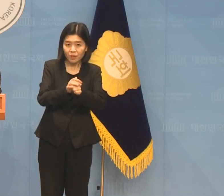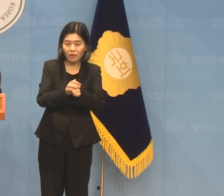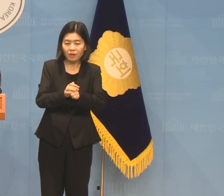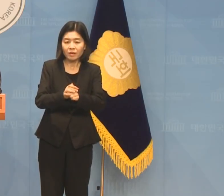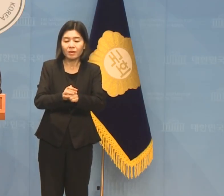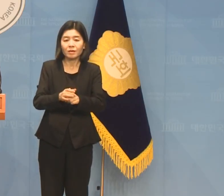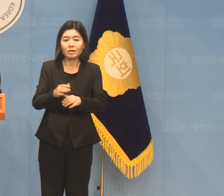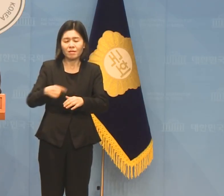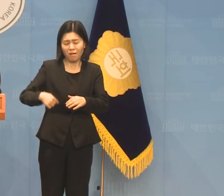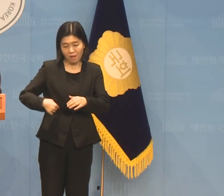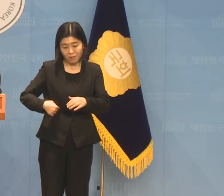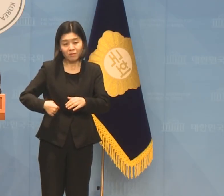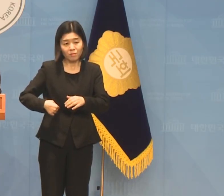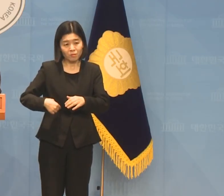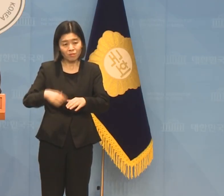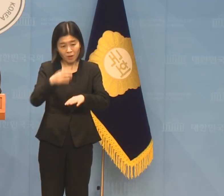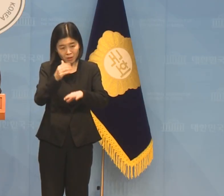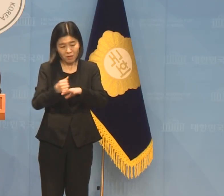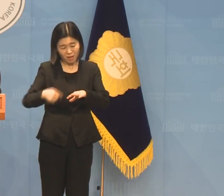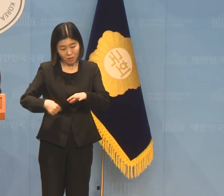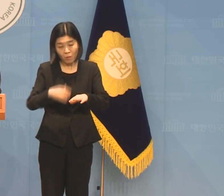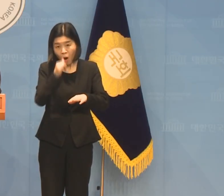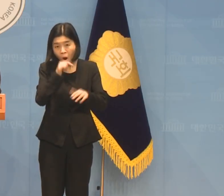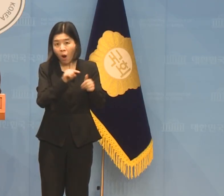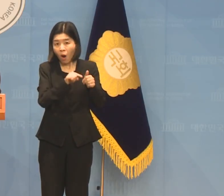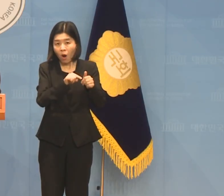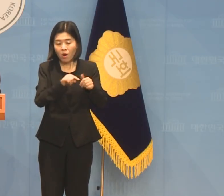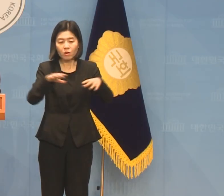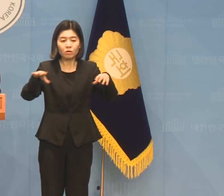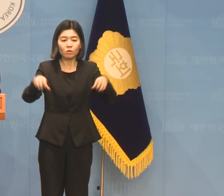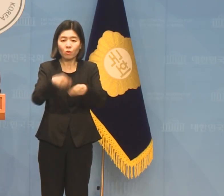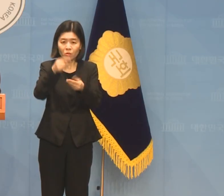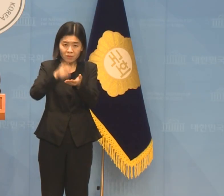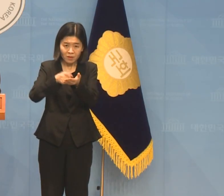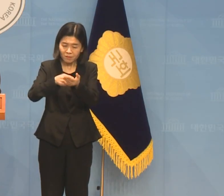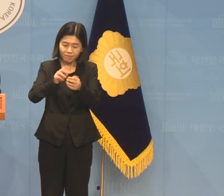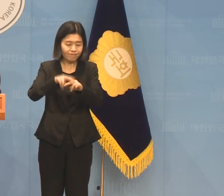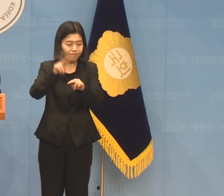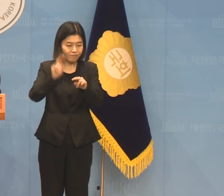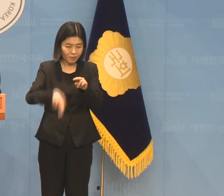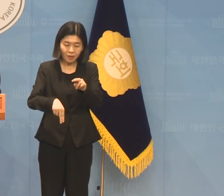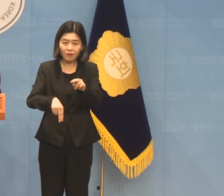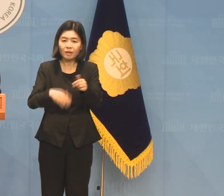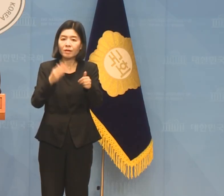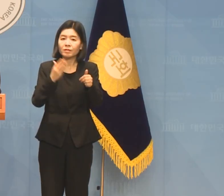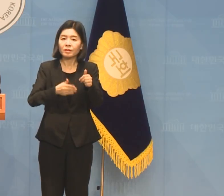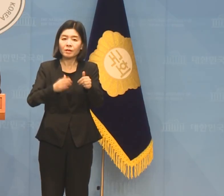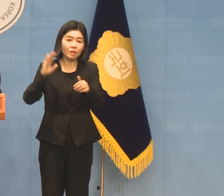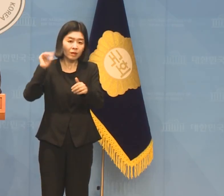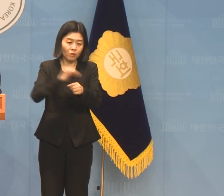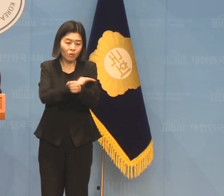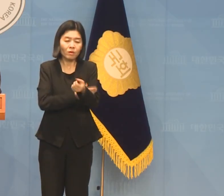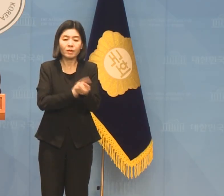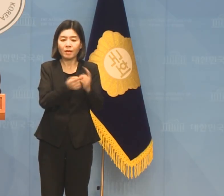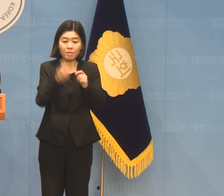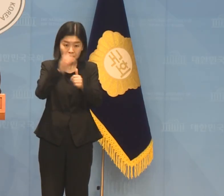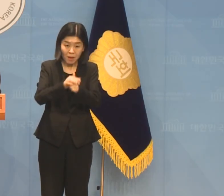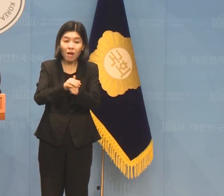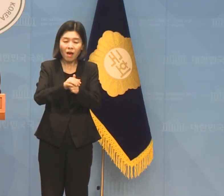양심이 남아있다면 당장 총리직을 내려놓고 대통령 권한대행의 자리에서